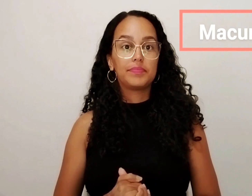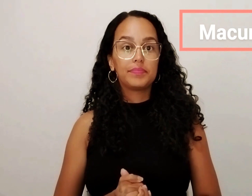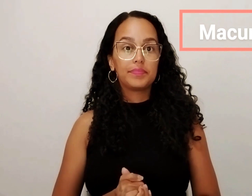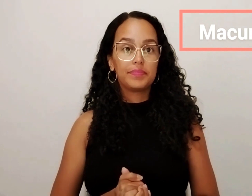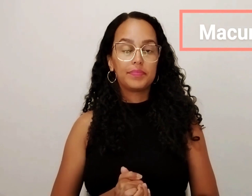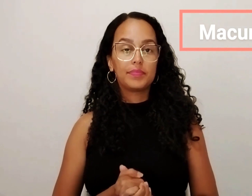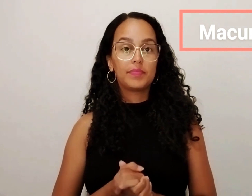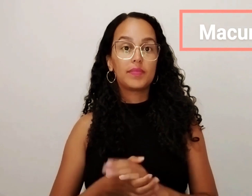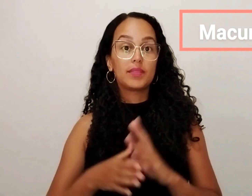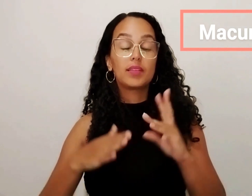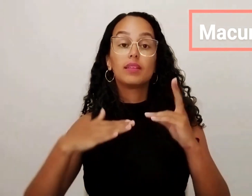e da noite.